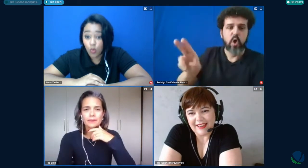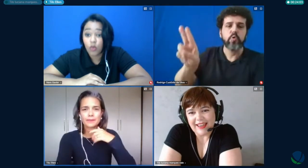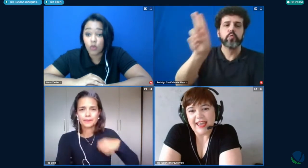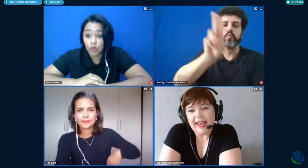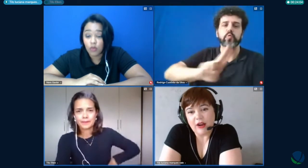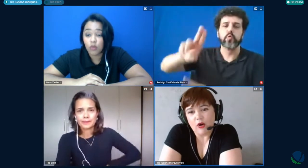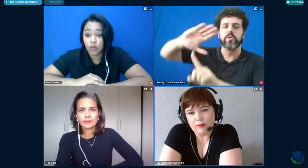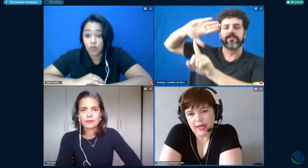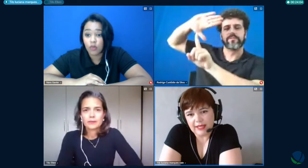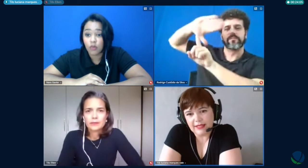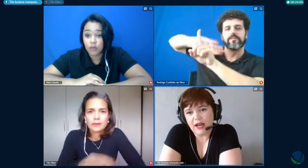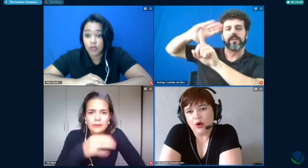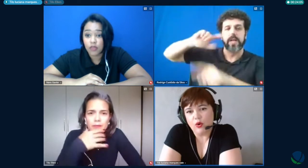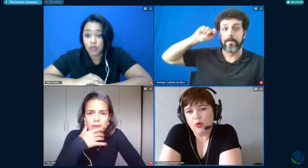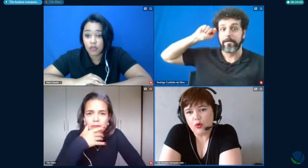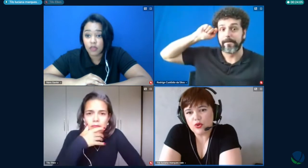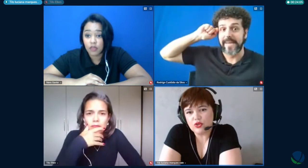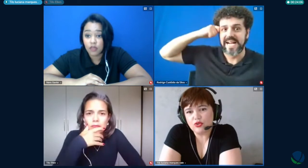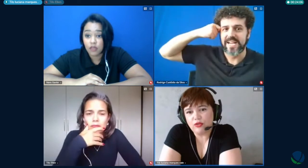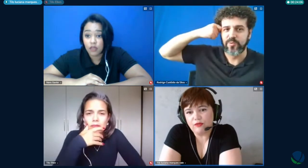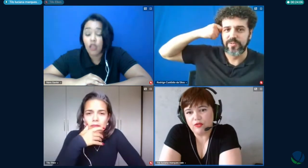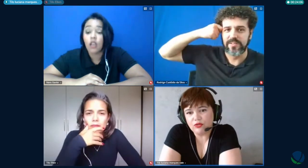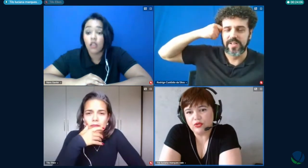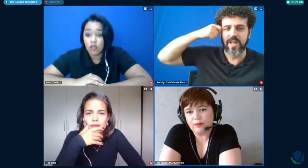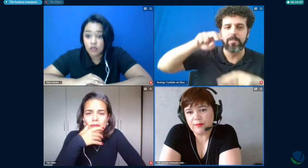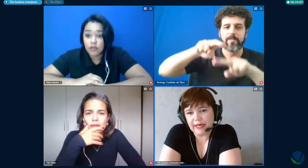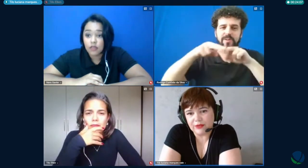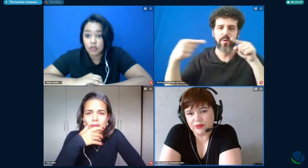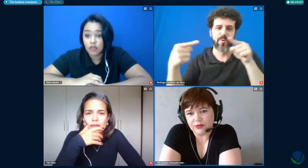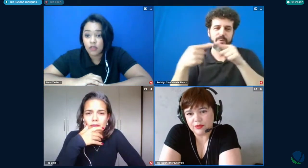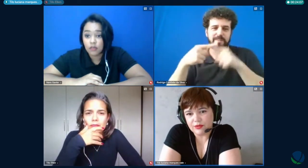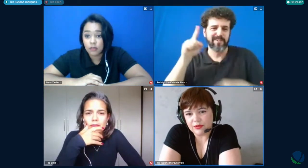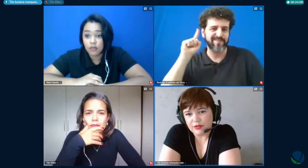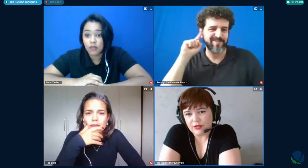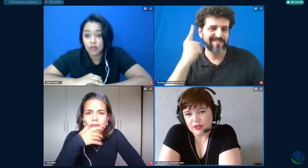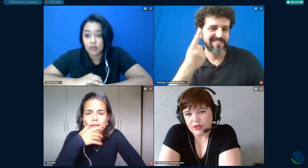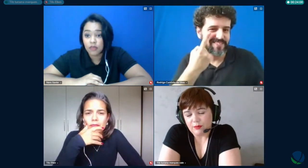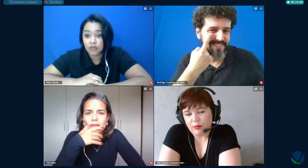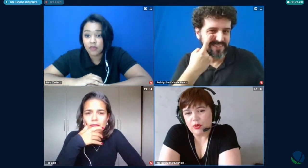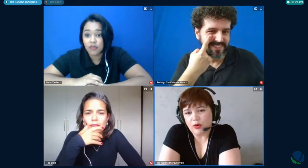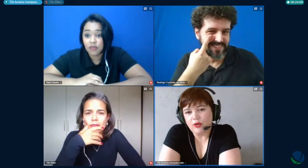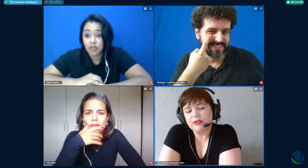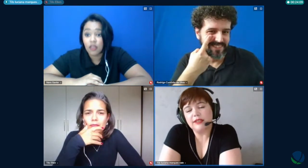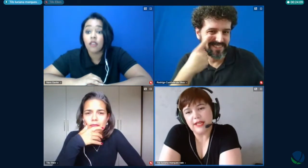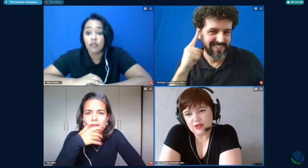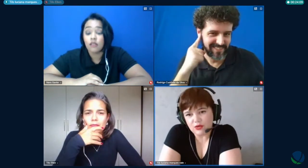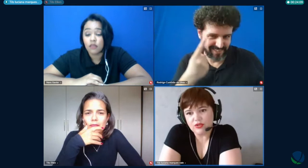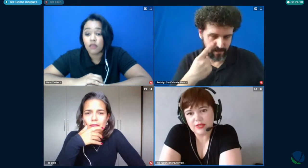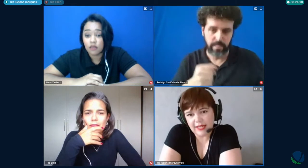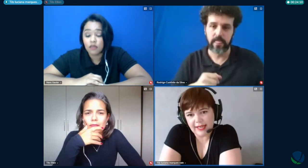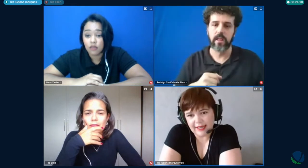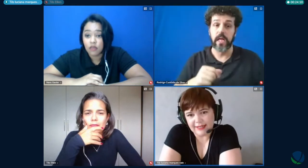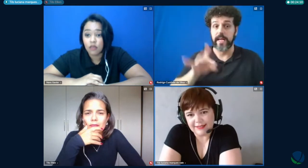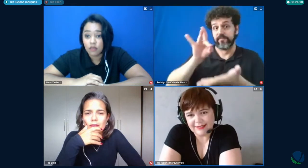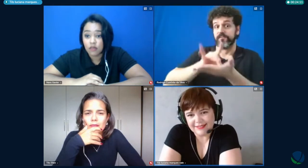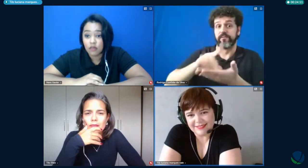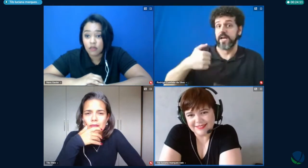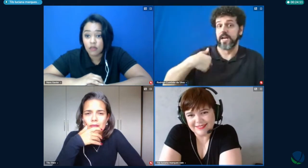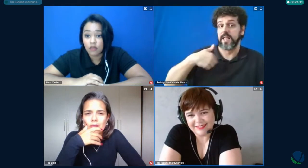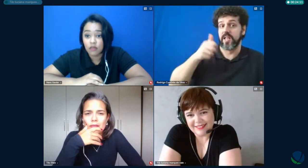Recomenda. Recomenda o uso do fundo preto por conta da